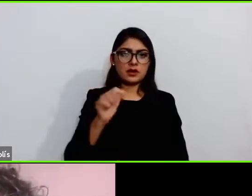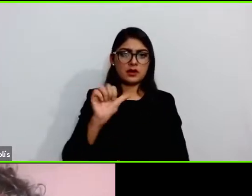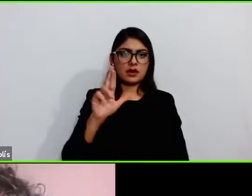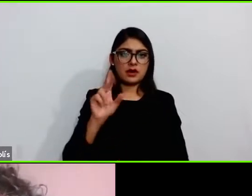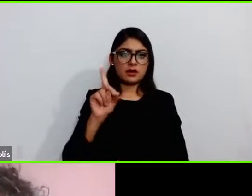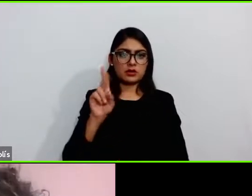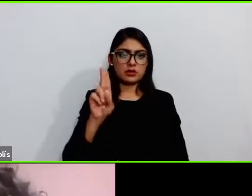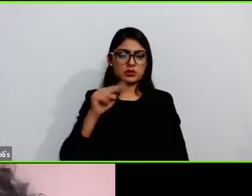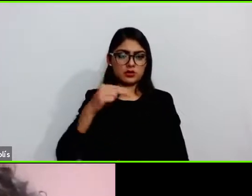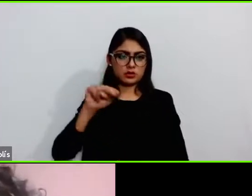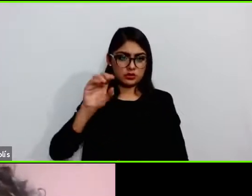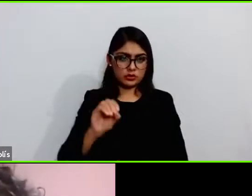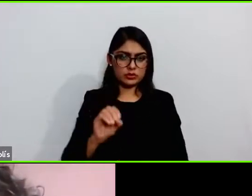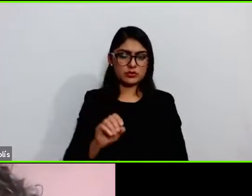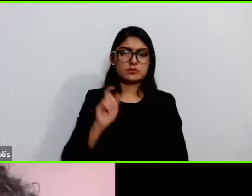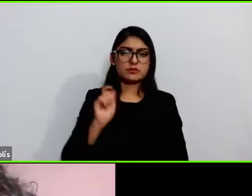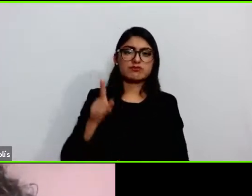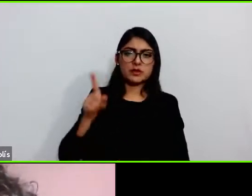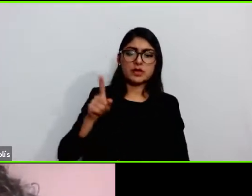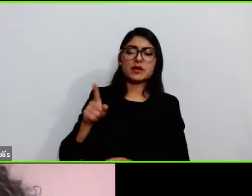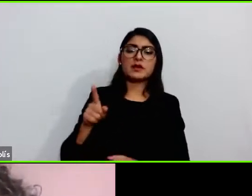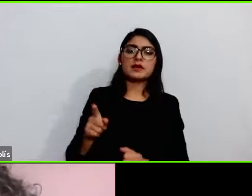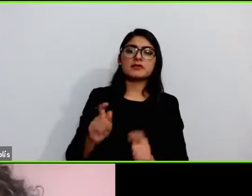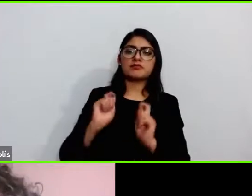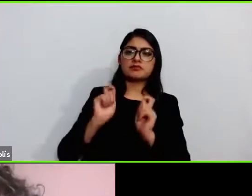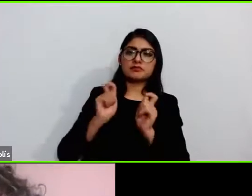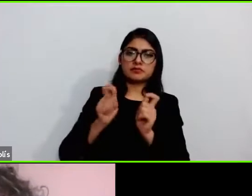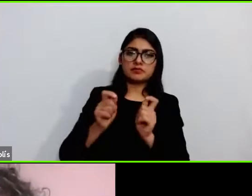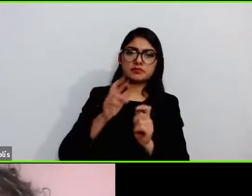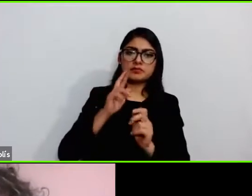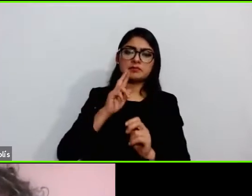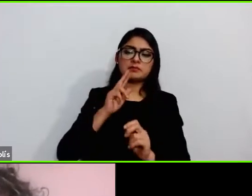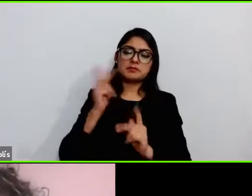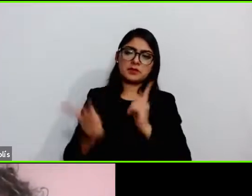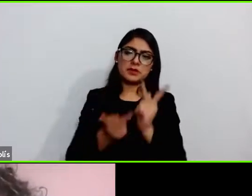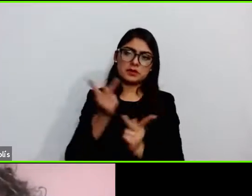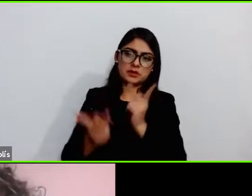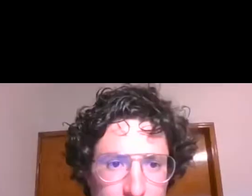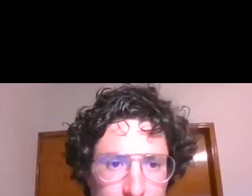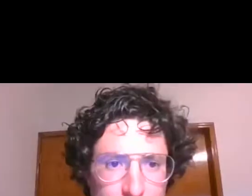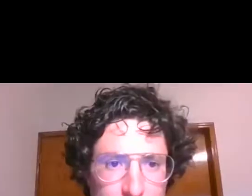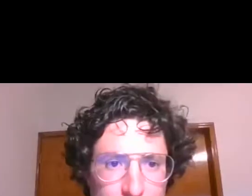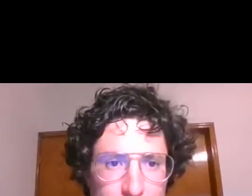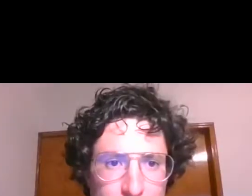respuestas. Doctor, muchas felicidades, muchísimas gracias. De mi parte sería todo.